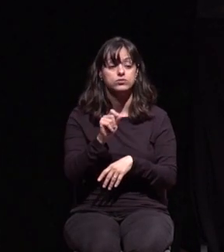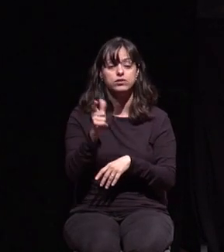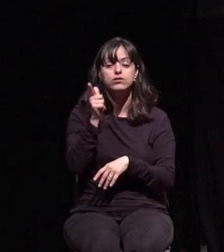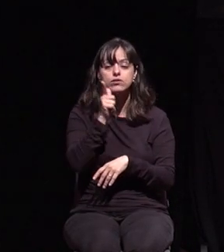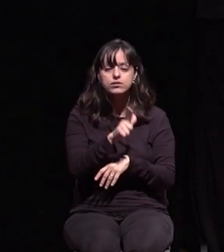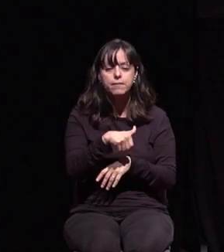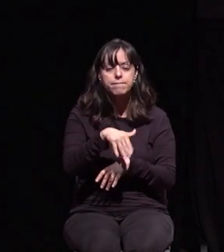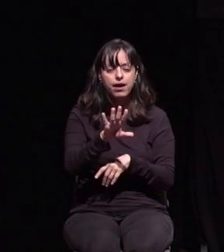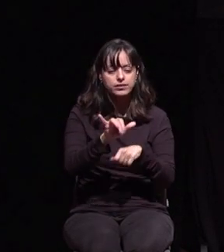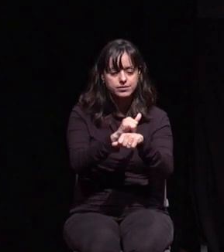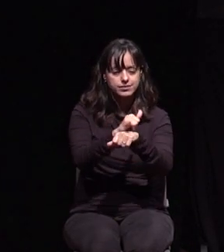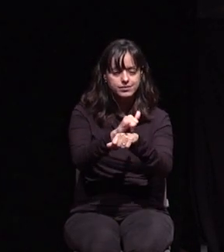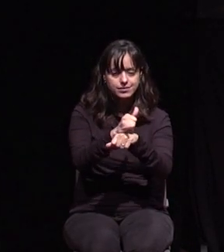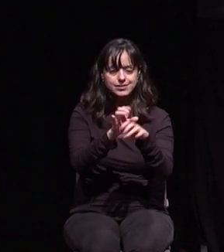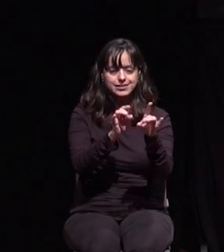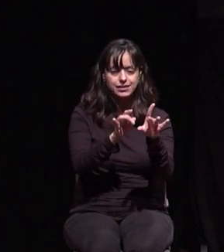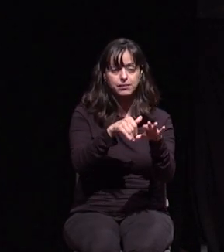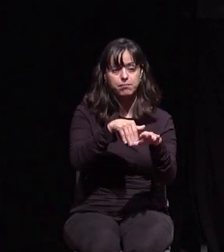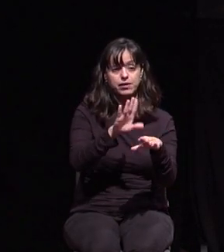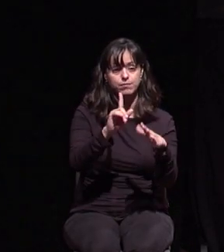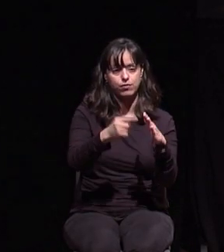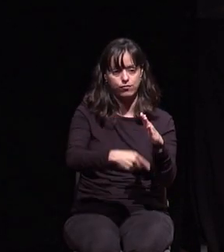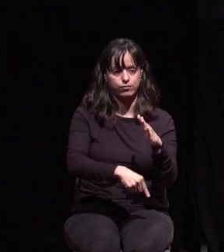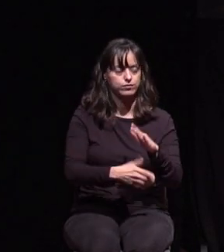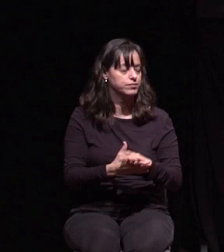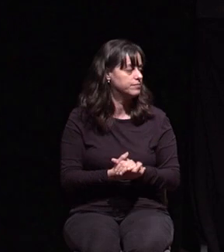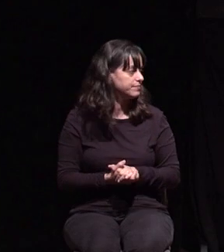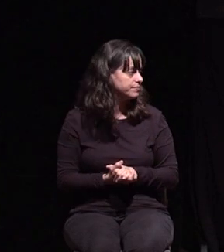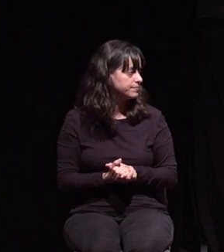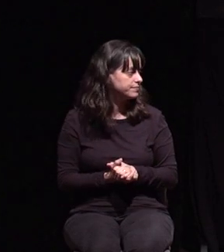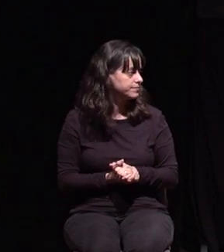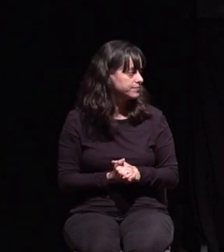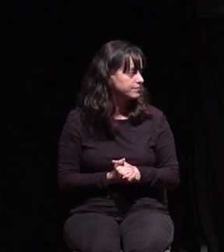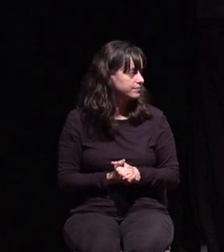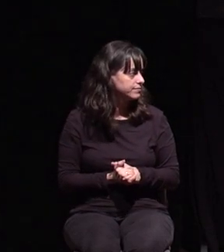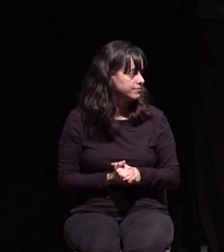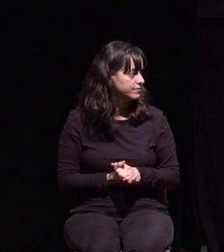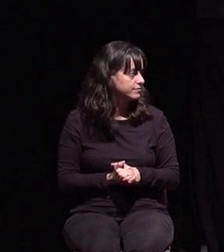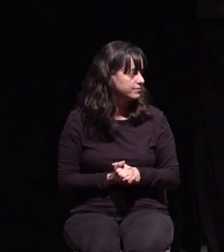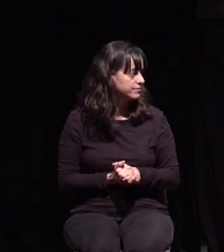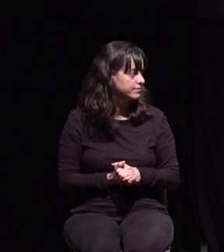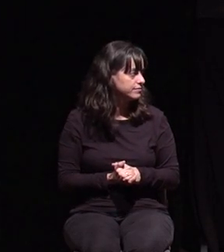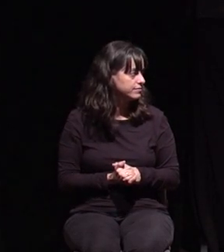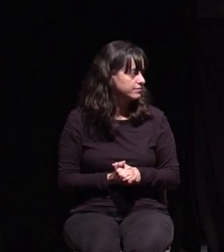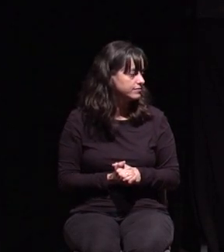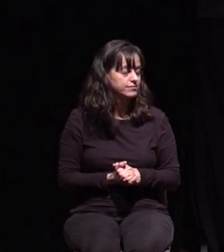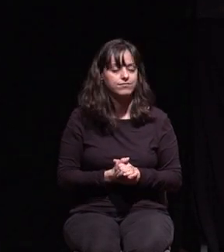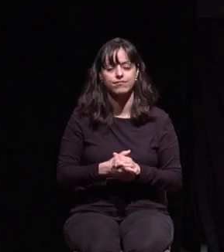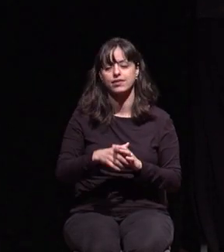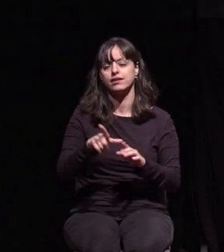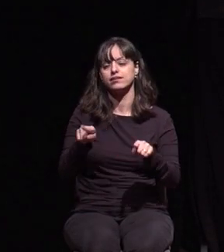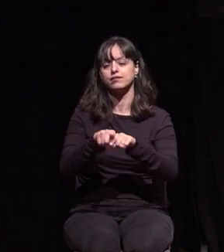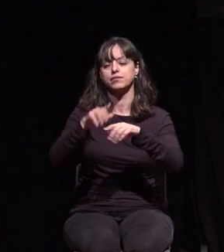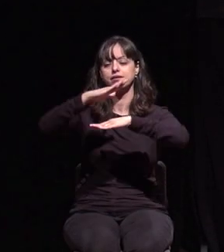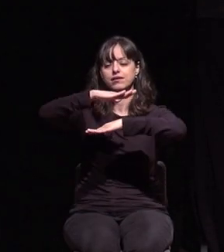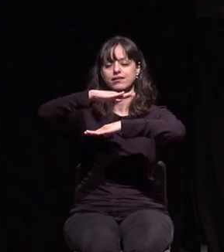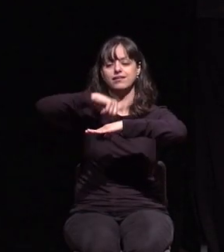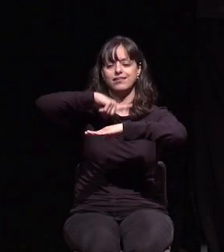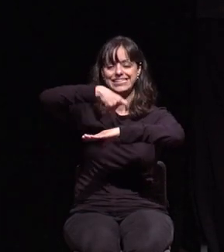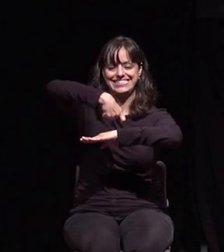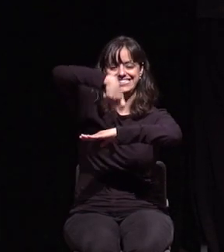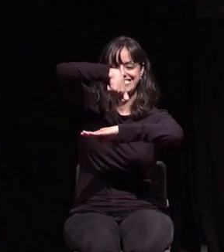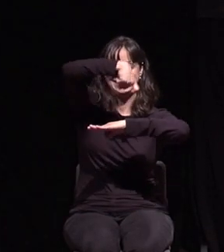procedimentos um pouco mais específicos e aprofundados, né? Desculpa, aí a segunda... É sobre os cabos de aço, se seria possível